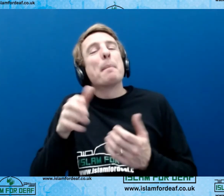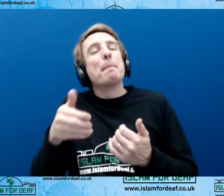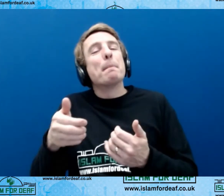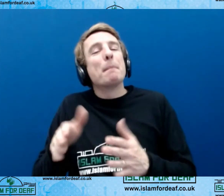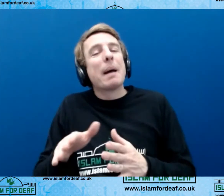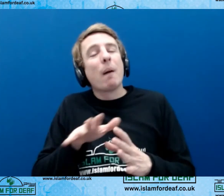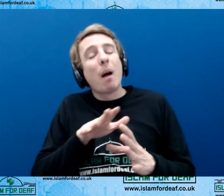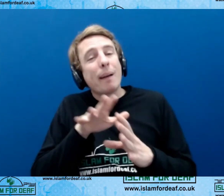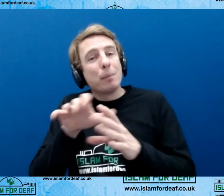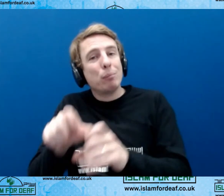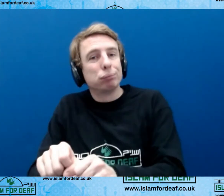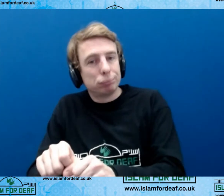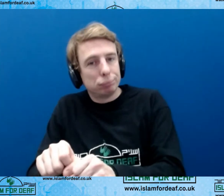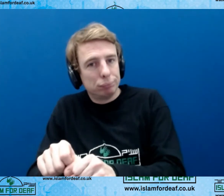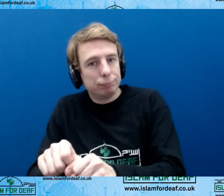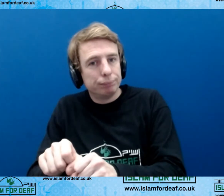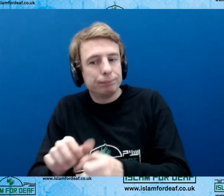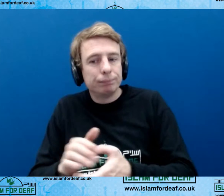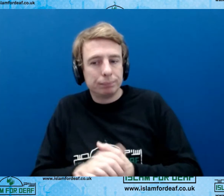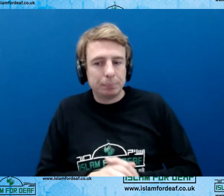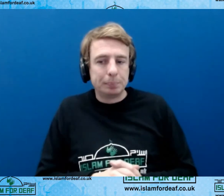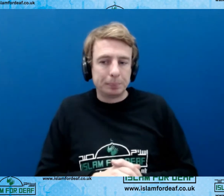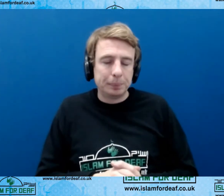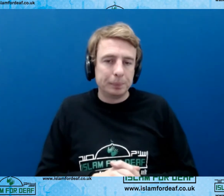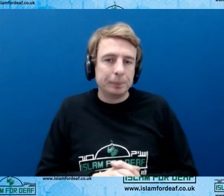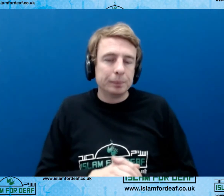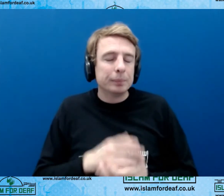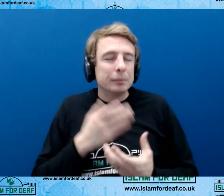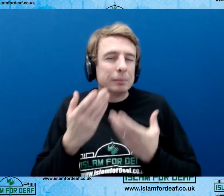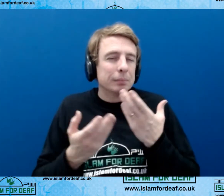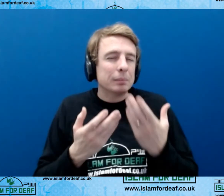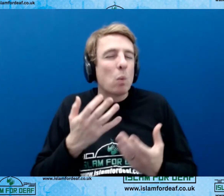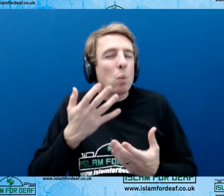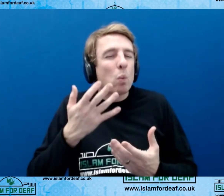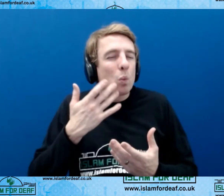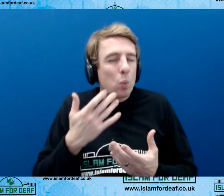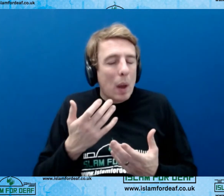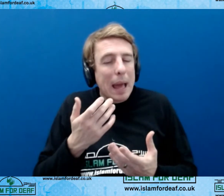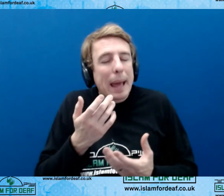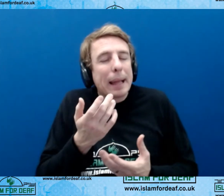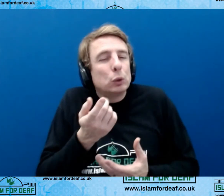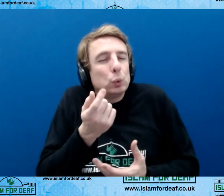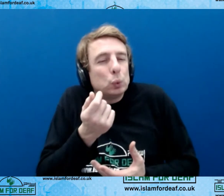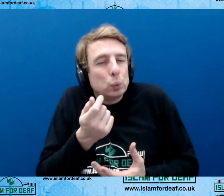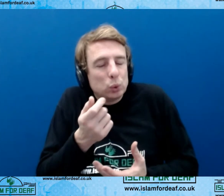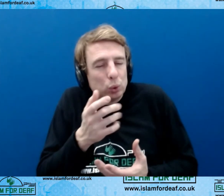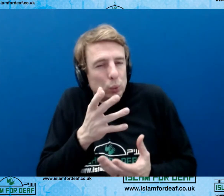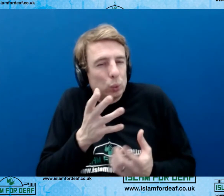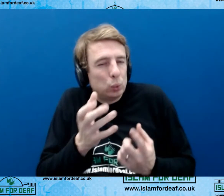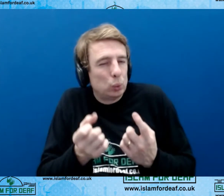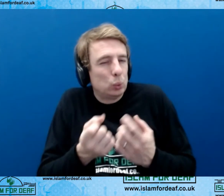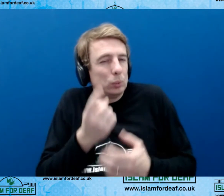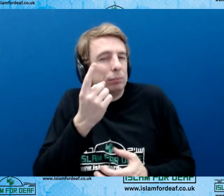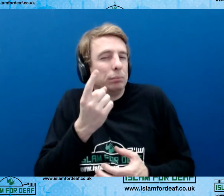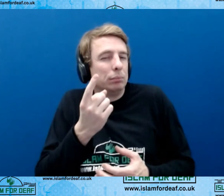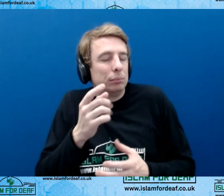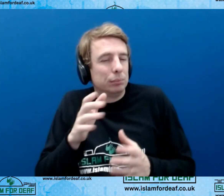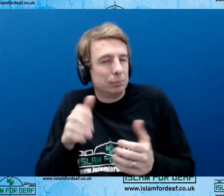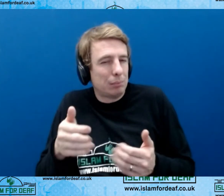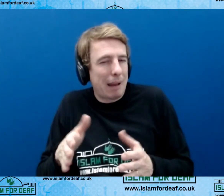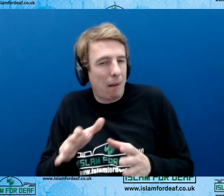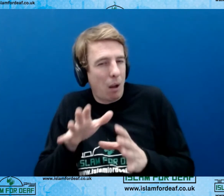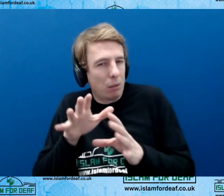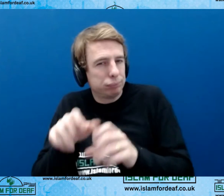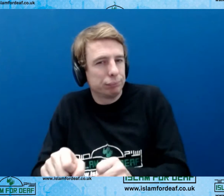near. ولا شك أن الله نصر دينه ونبيه محمد صلى الله عليه وسلم. And there is no doubt